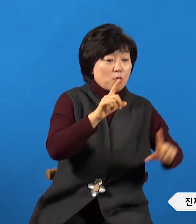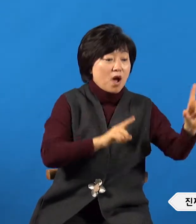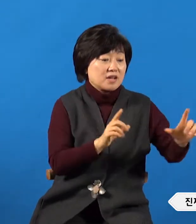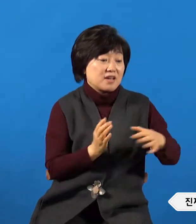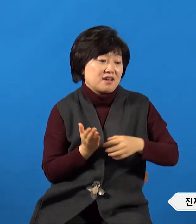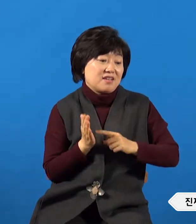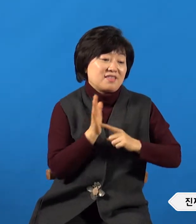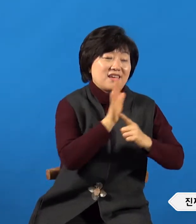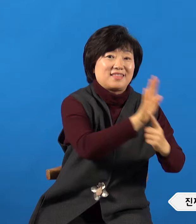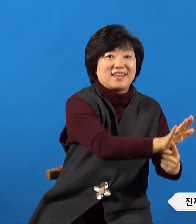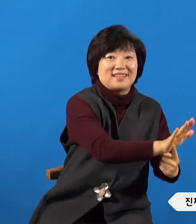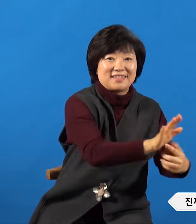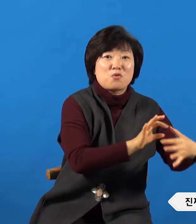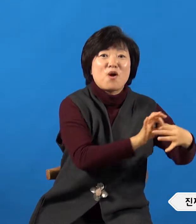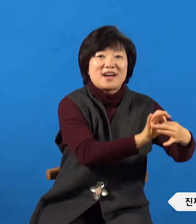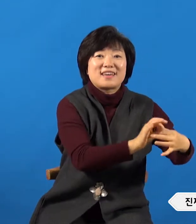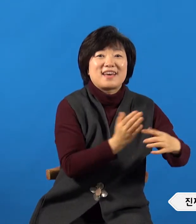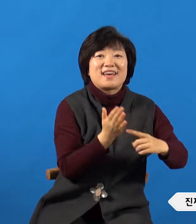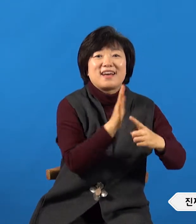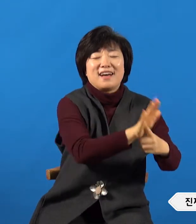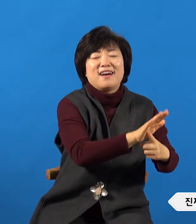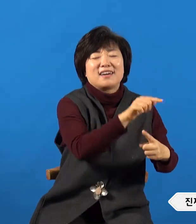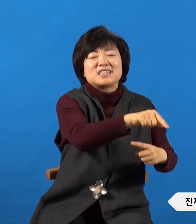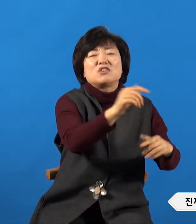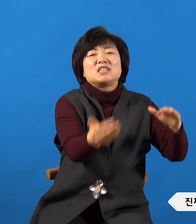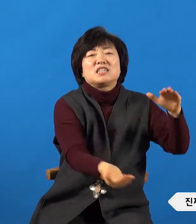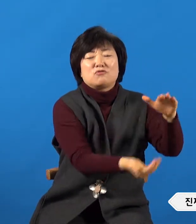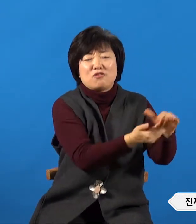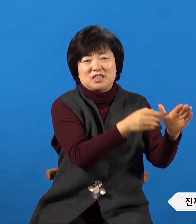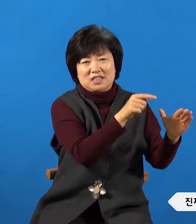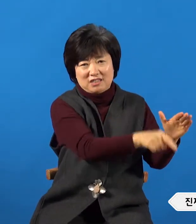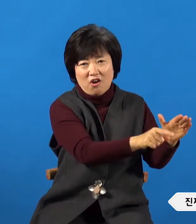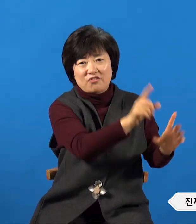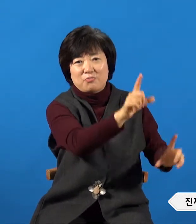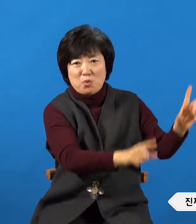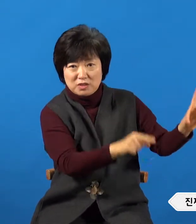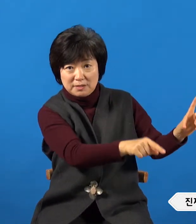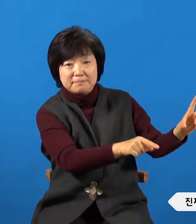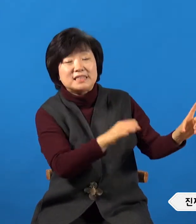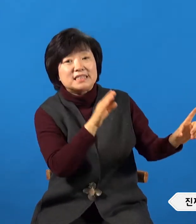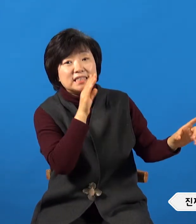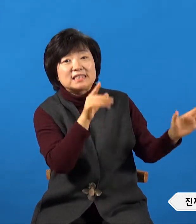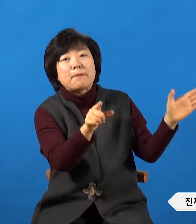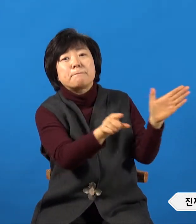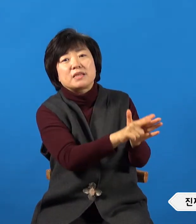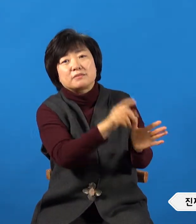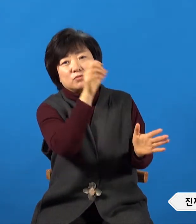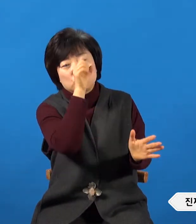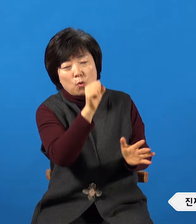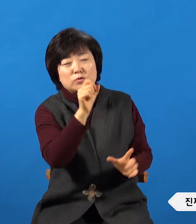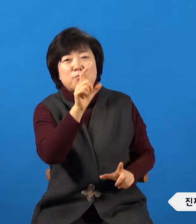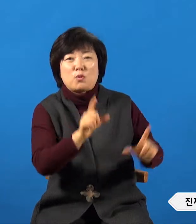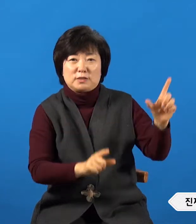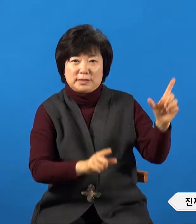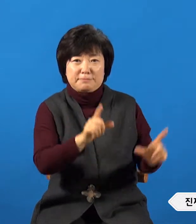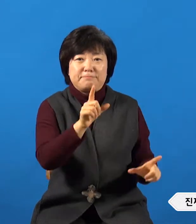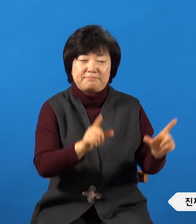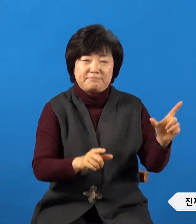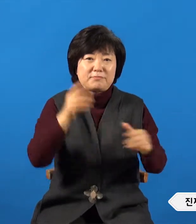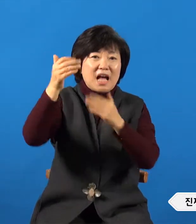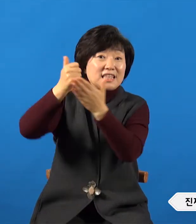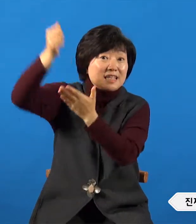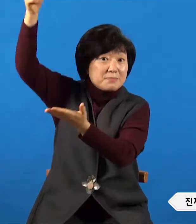나타나는 사랑의 모습이 이루어지는 것, 바로 그것이 믿음 좋은 모습의